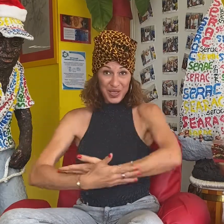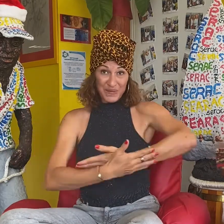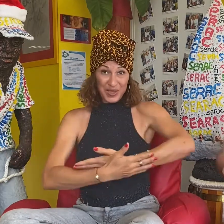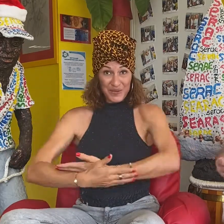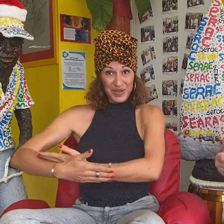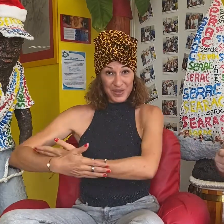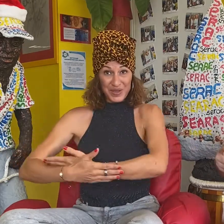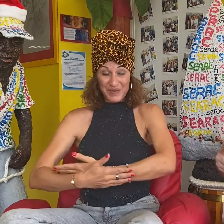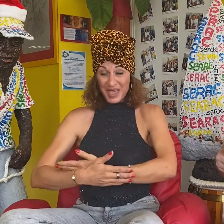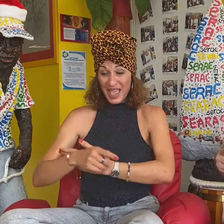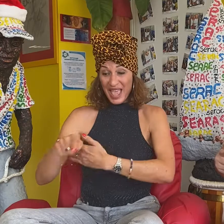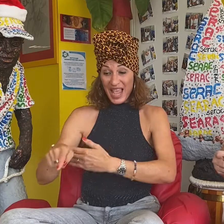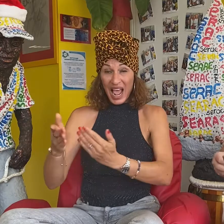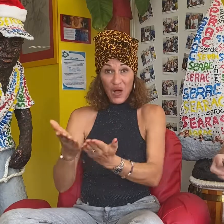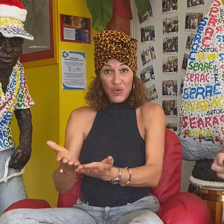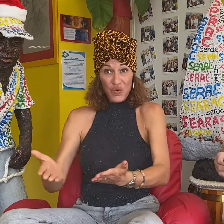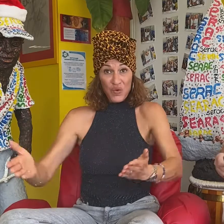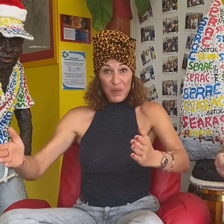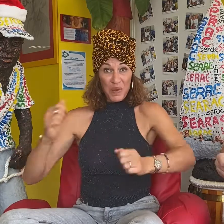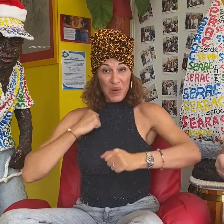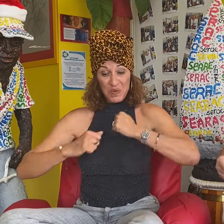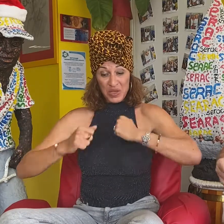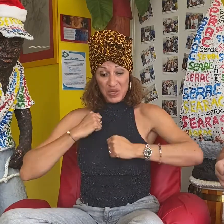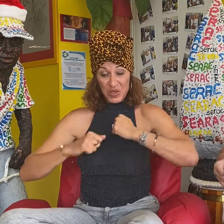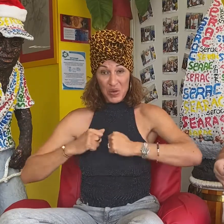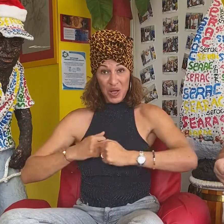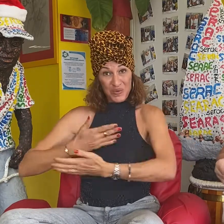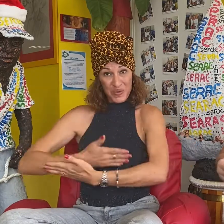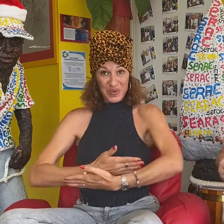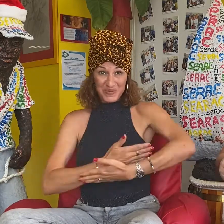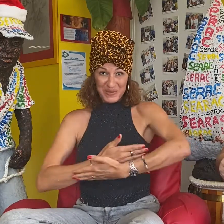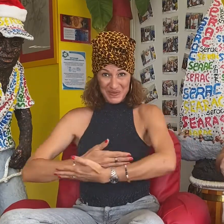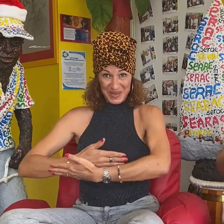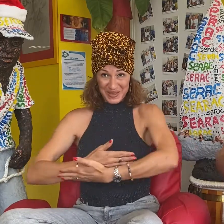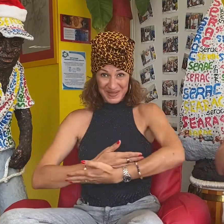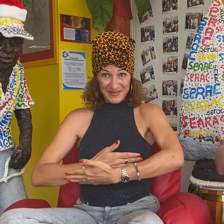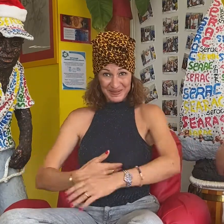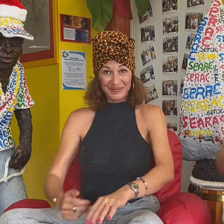et de sa baignoire pour sa poupée.